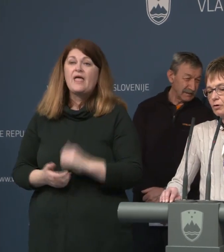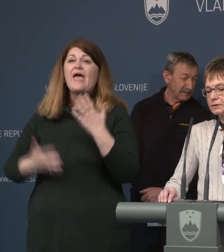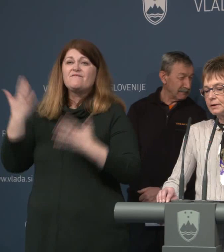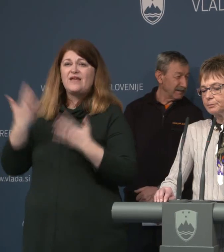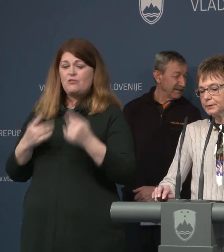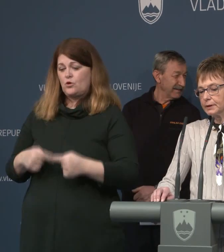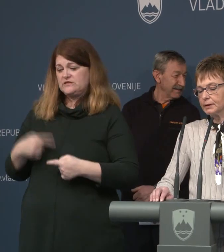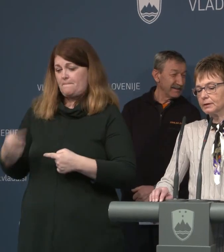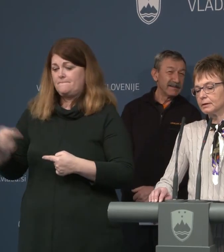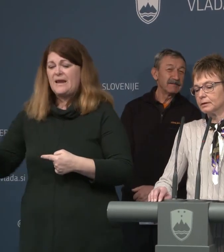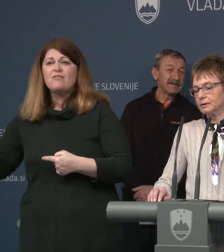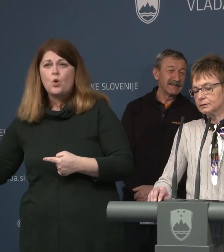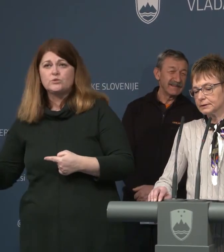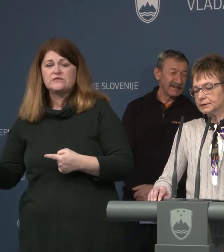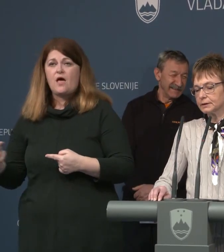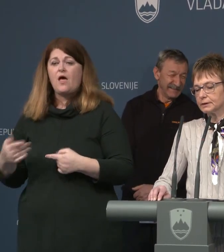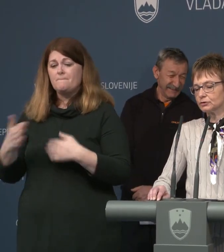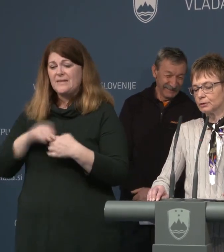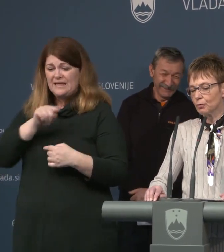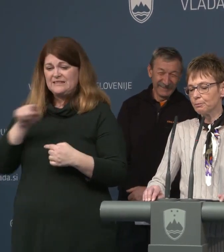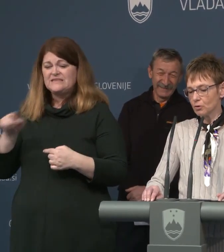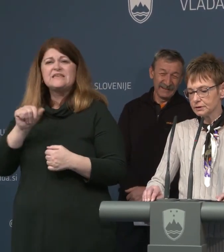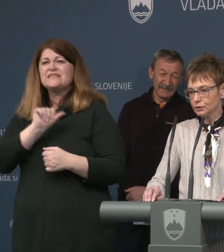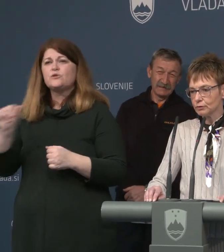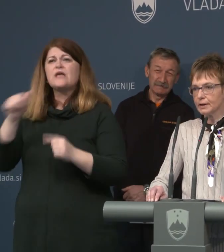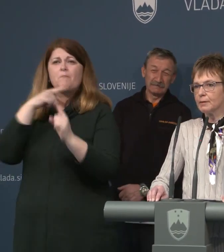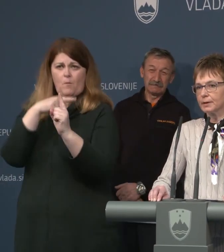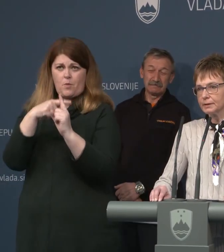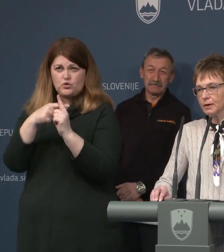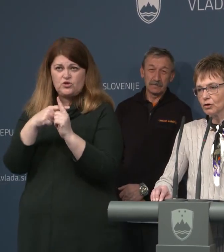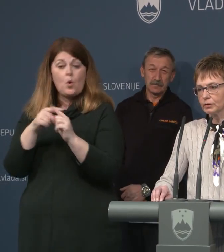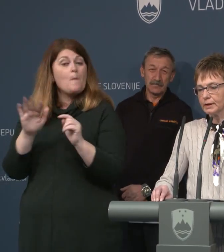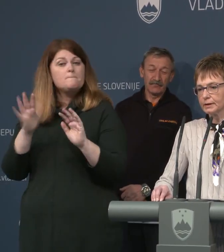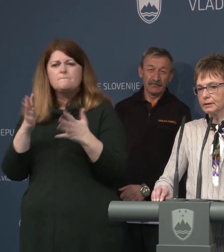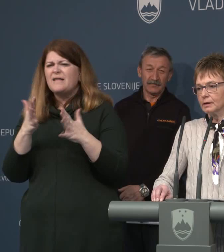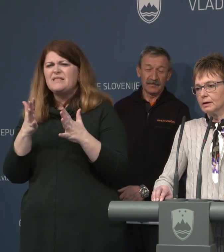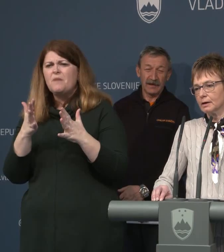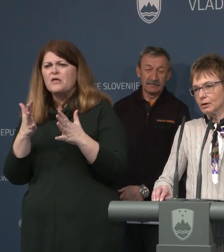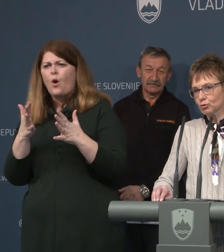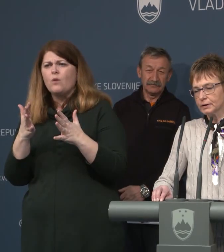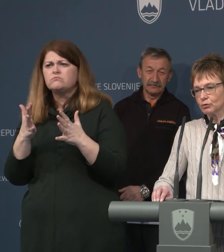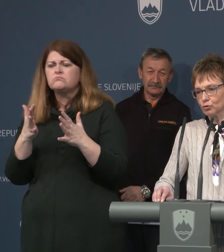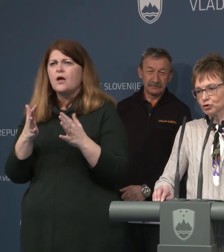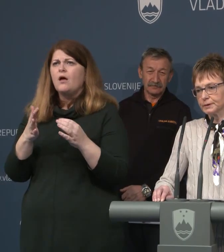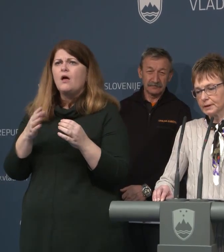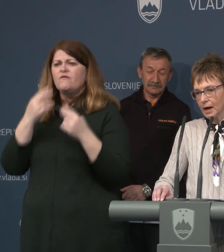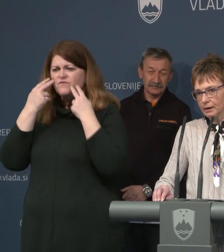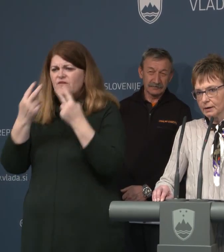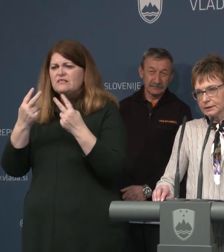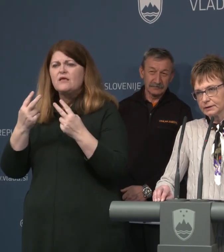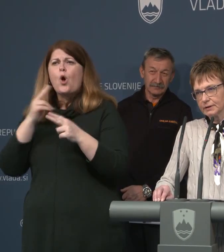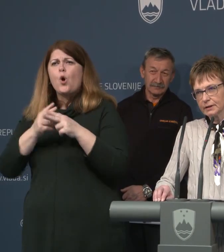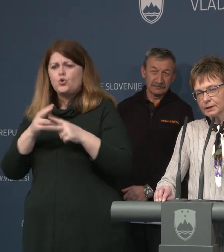Verjetnost prenosa pri tistih, ki so samo pozitivni, pa nimajo nekih akutnih okužb